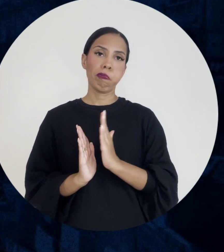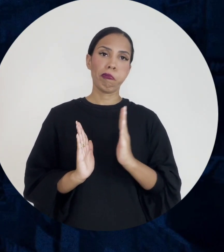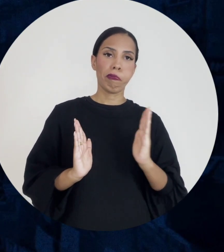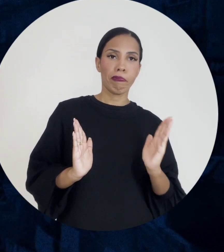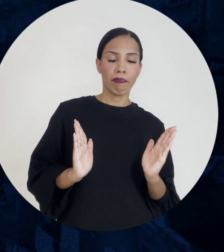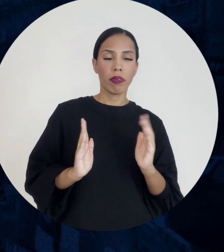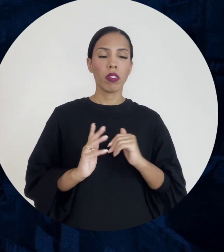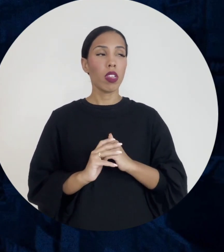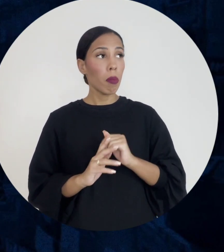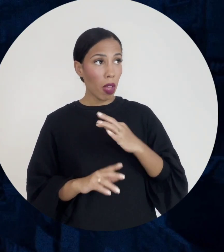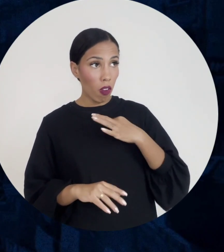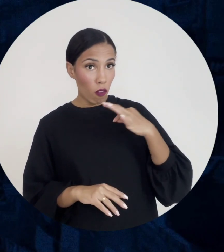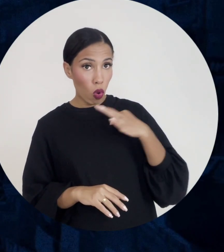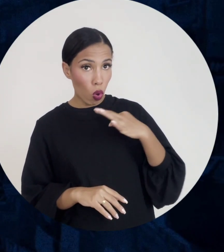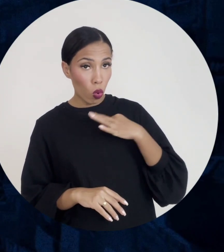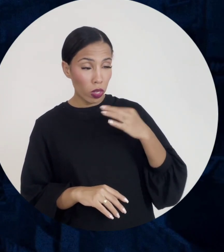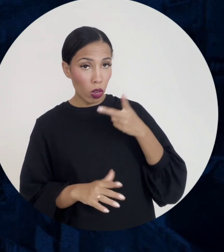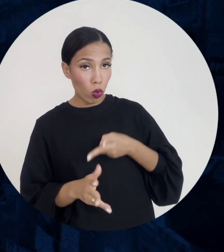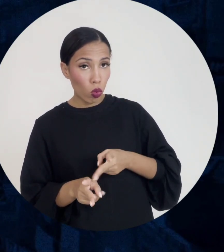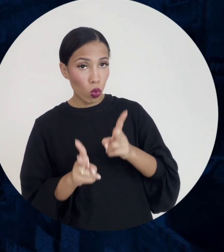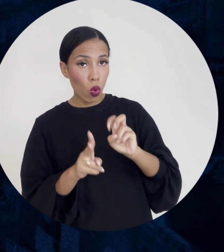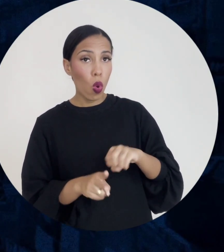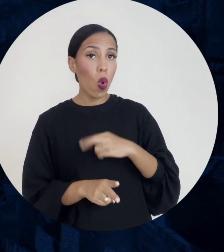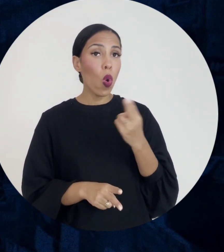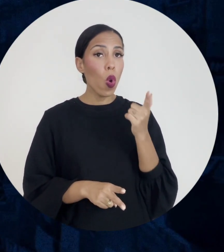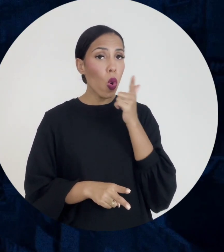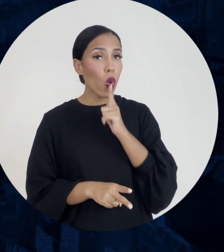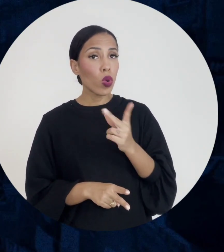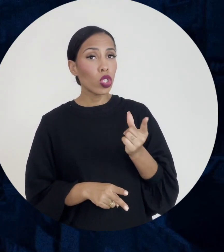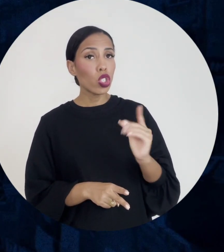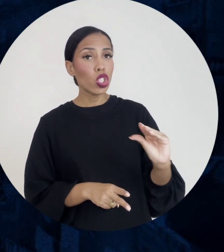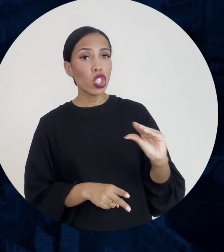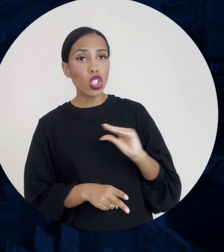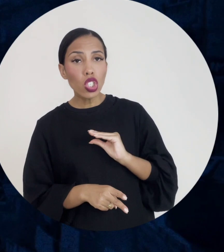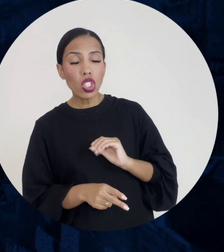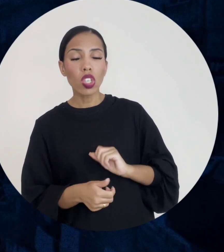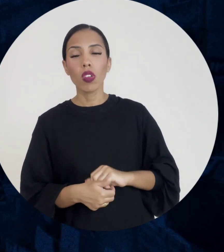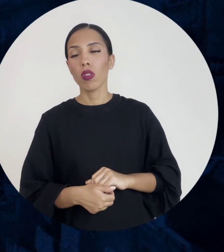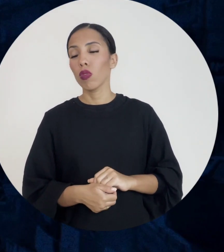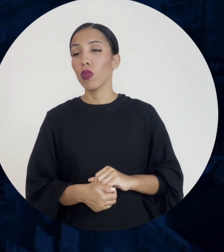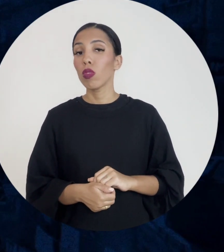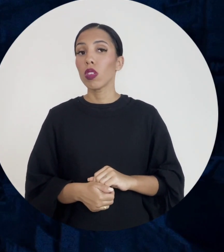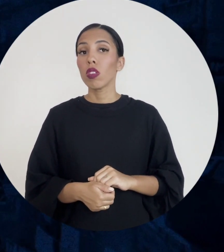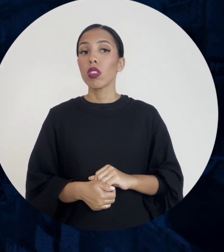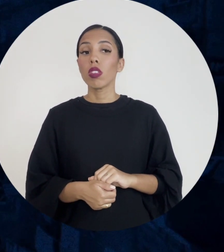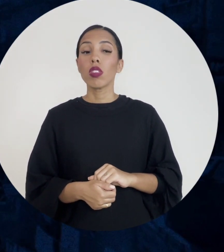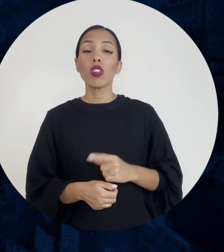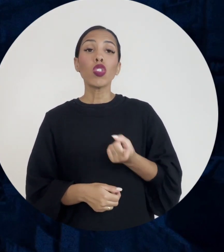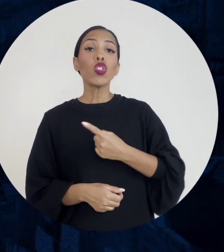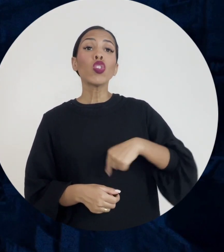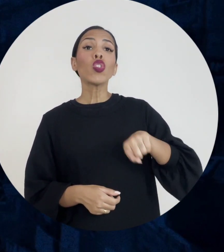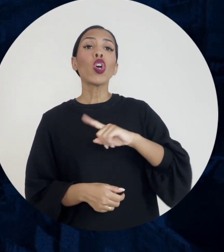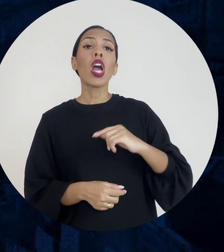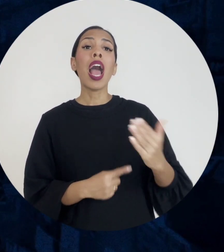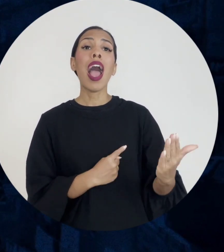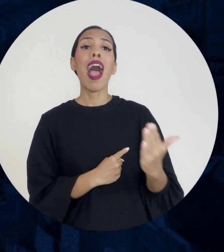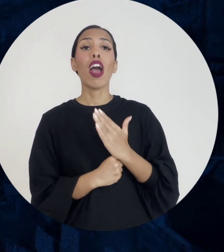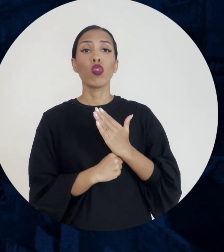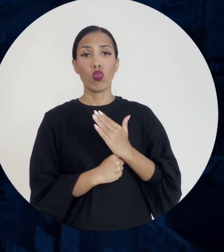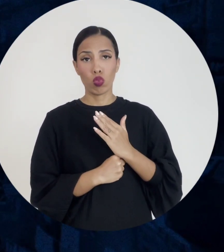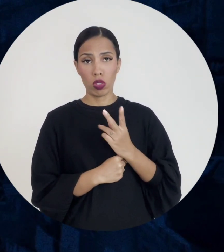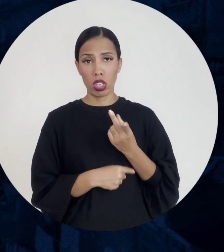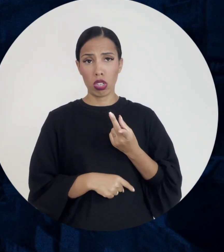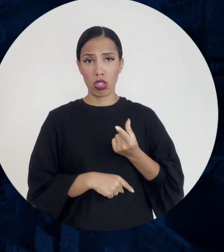quando ela se estruturou um pouquinho melhor? A gente tinha uma ajuda de custo